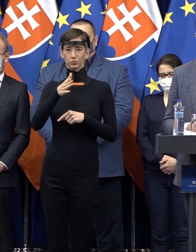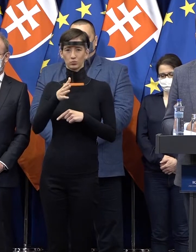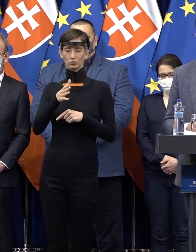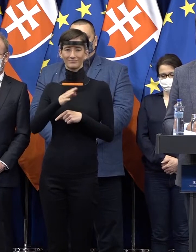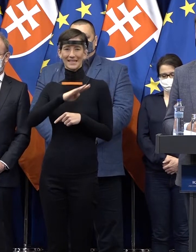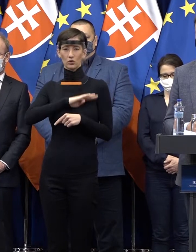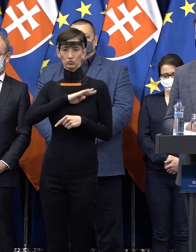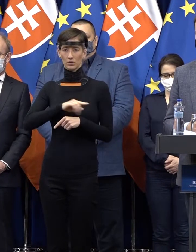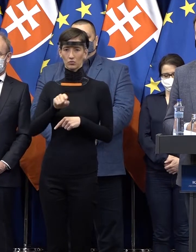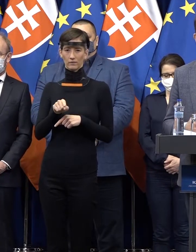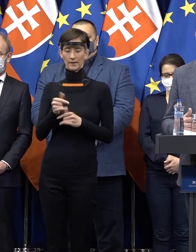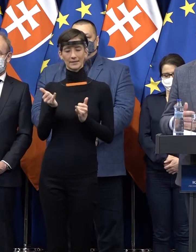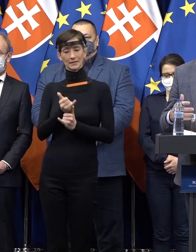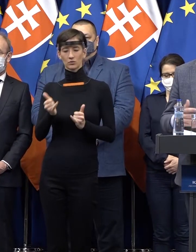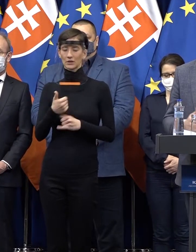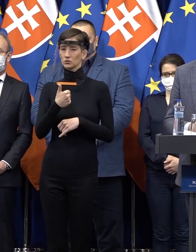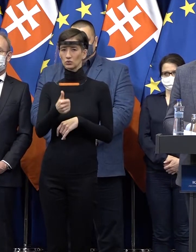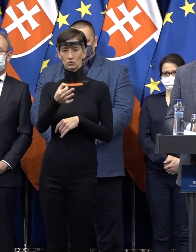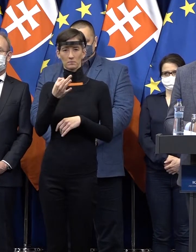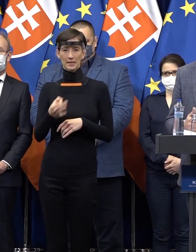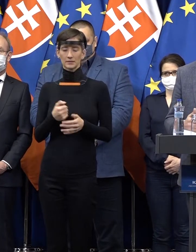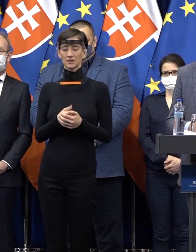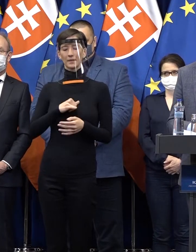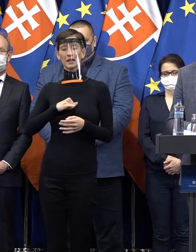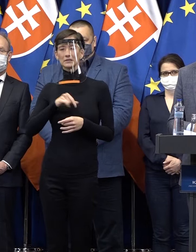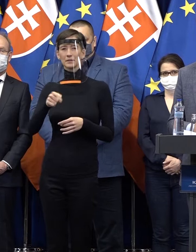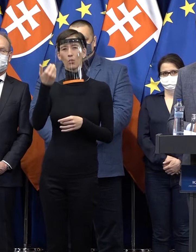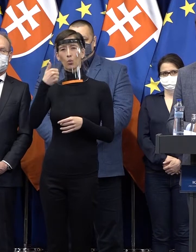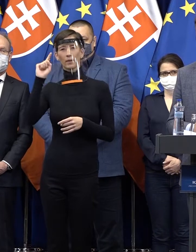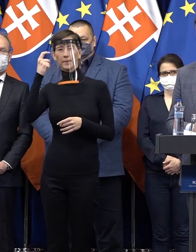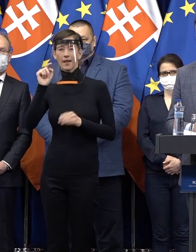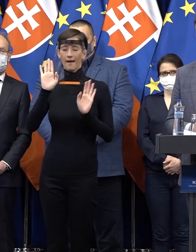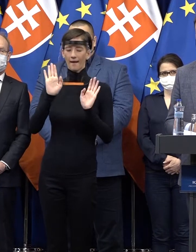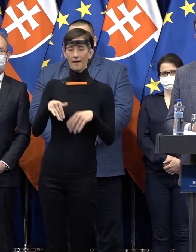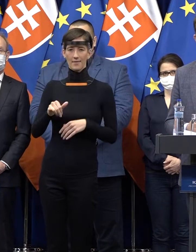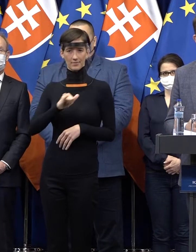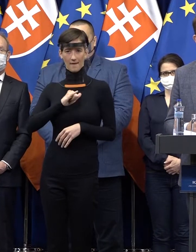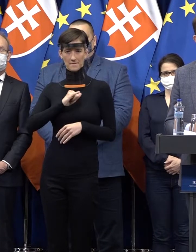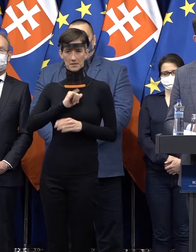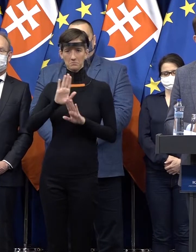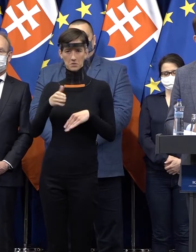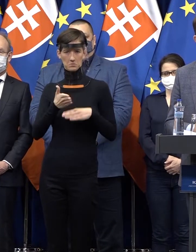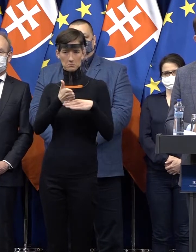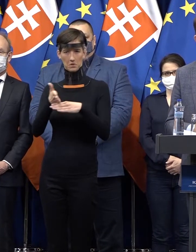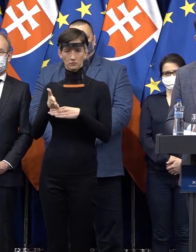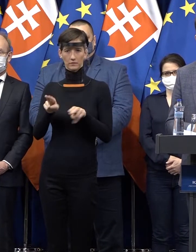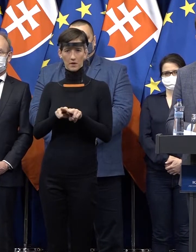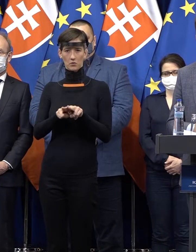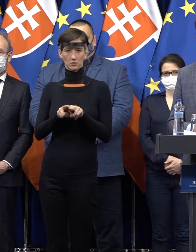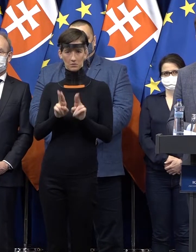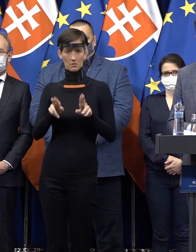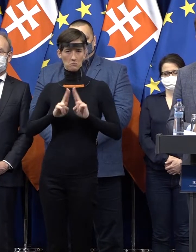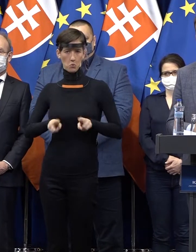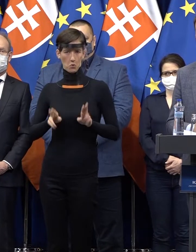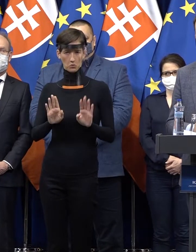podľahli pokušeniu, a však sme na tom dobre, poďme pozrieť rodinu, ale potom sa môže stať, že pôjdeme síce